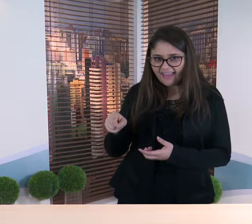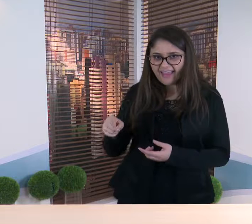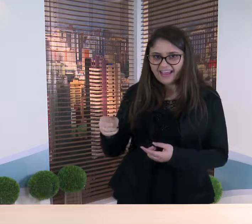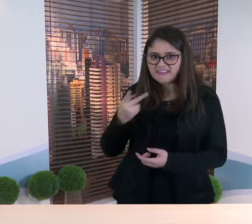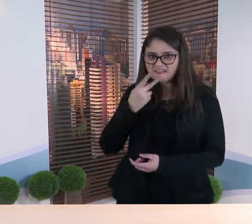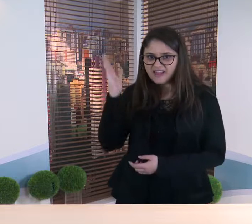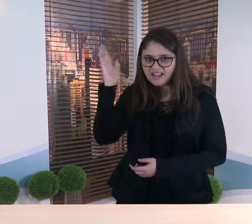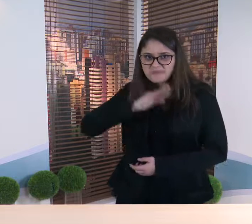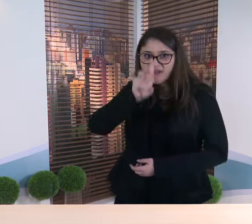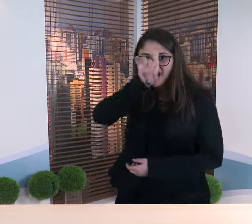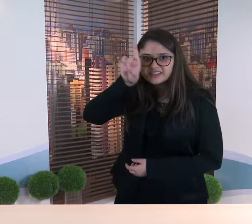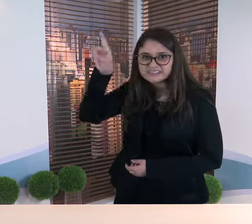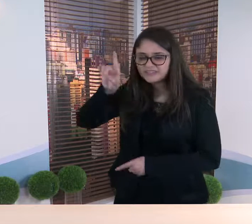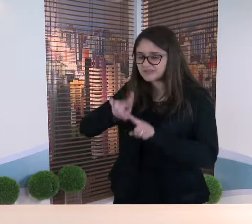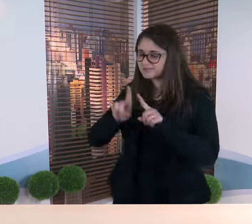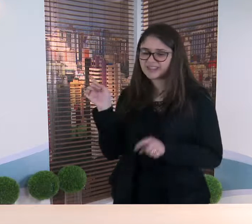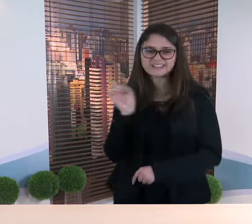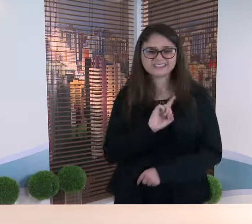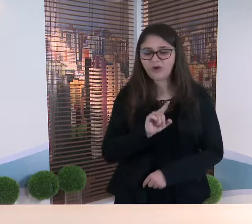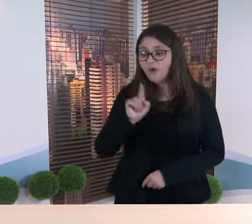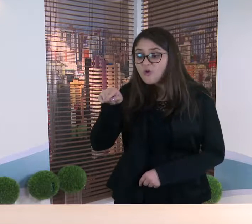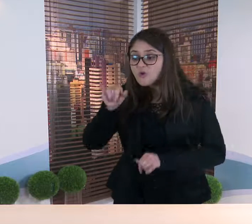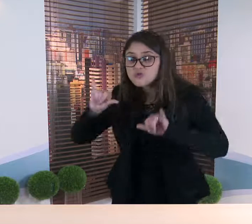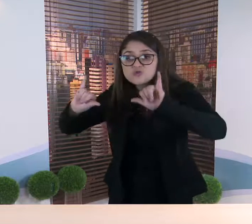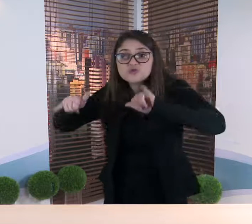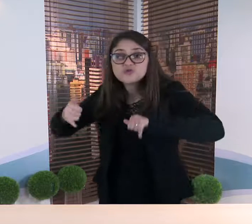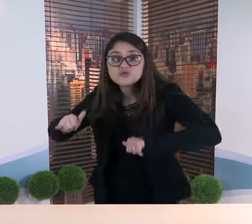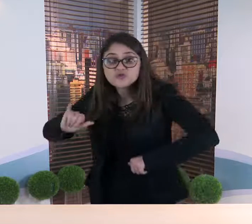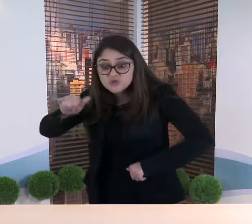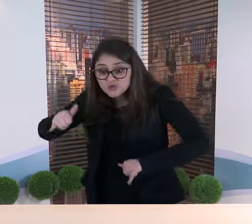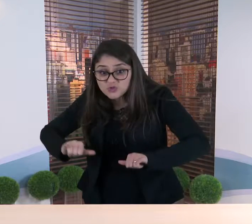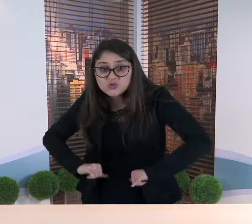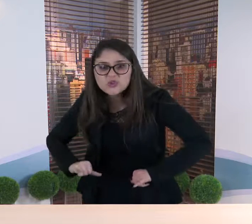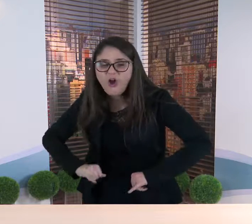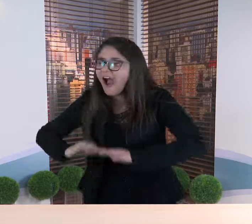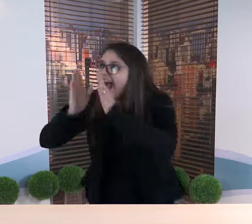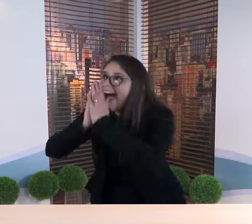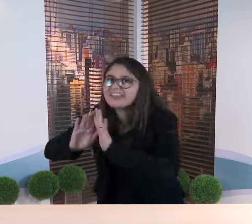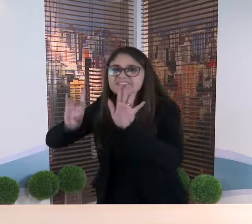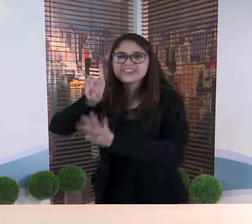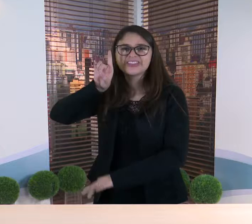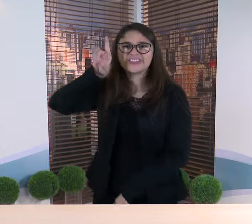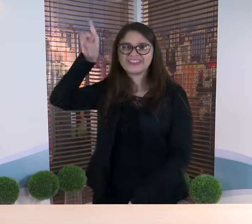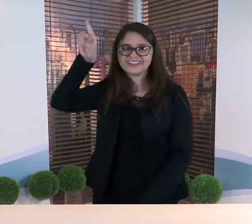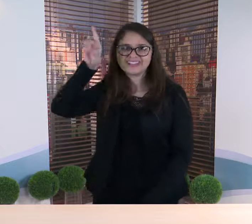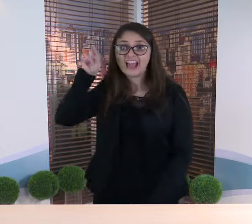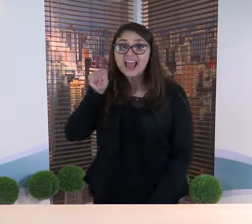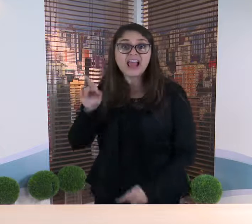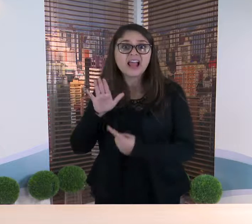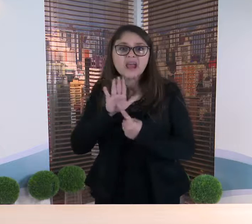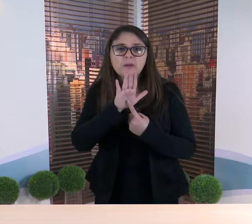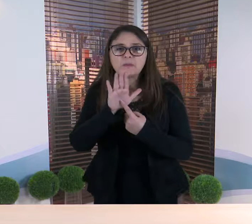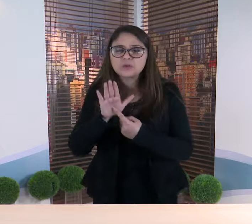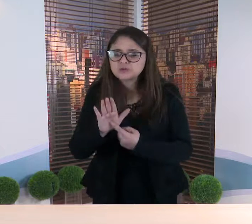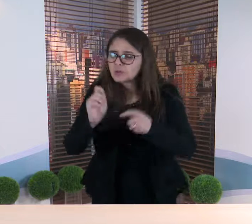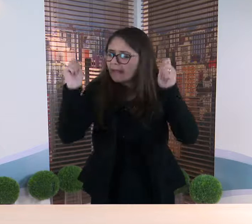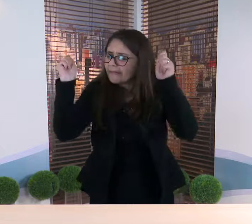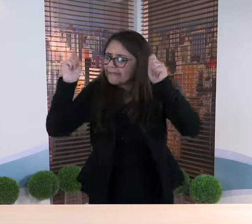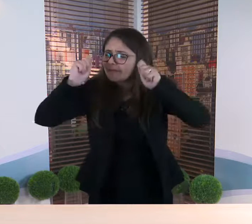esse sofrimento, Jó adora a Deus. Ele demonstrou que é possível a devoção